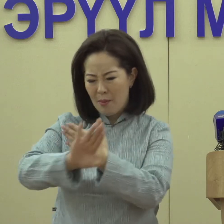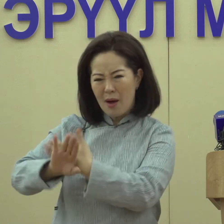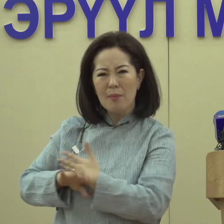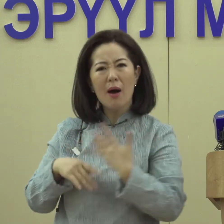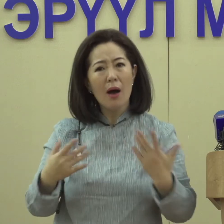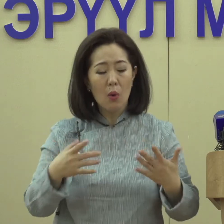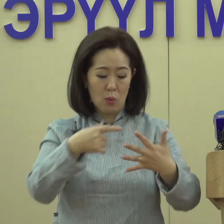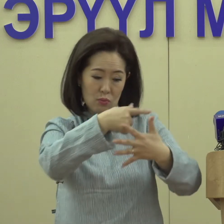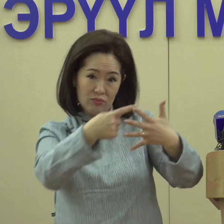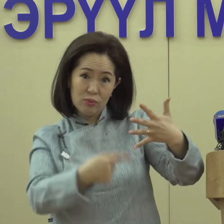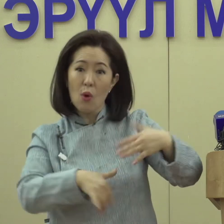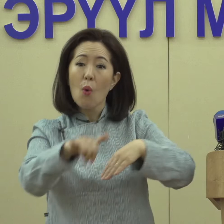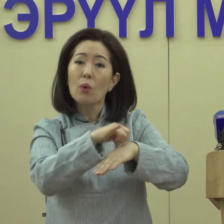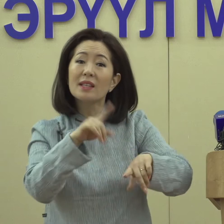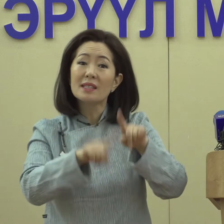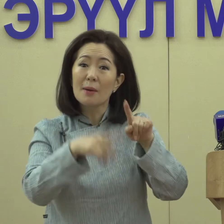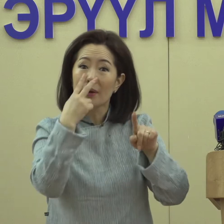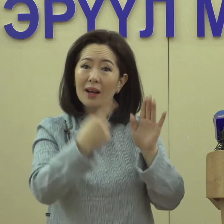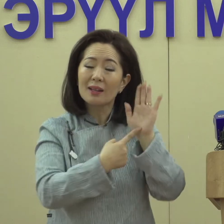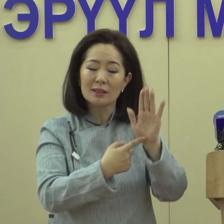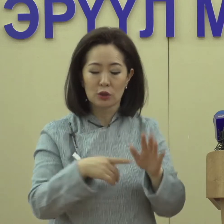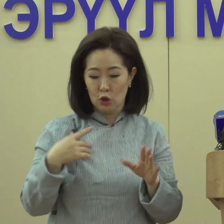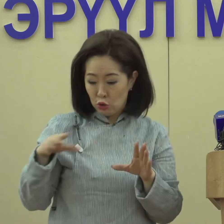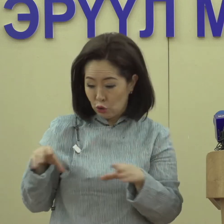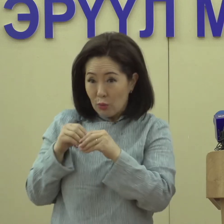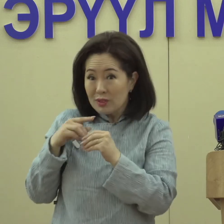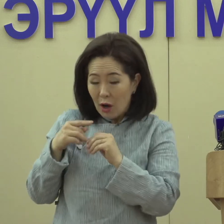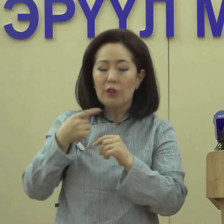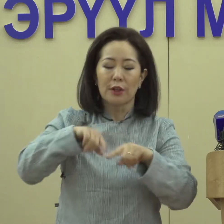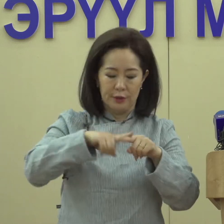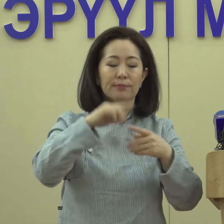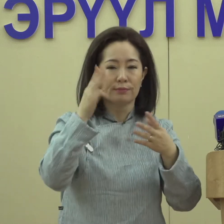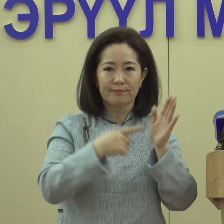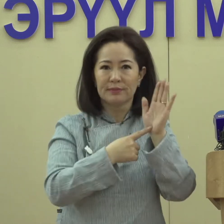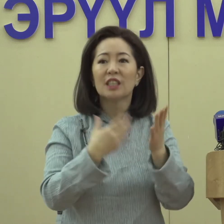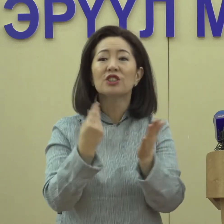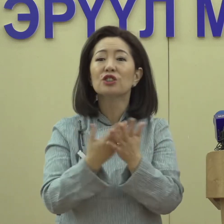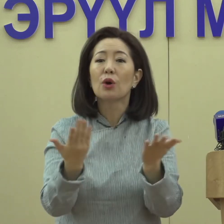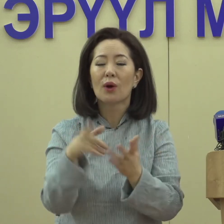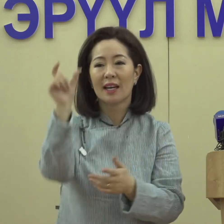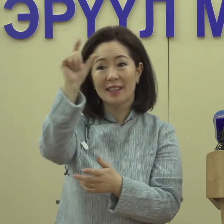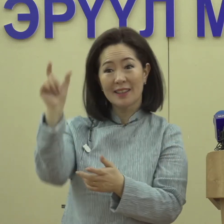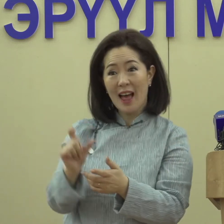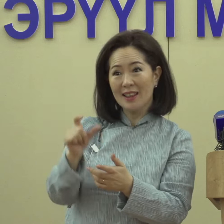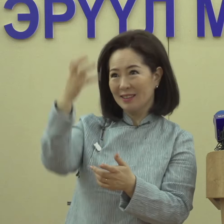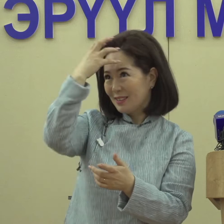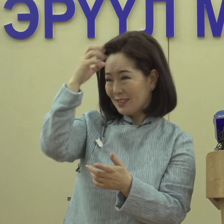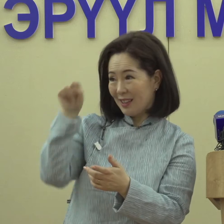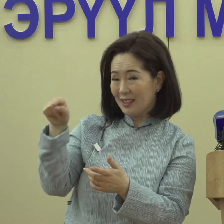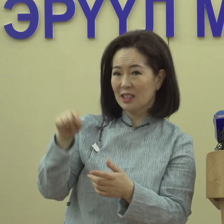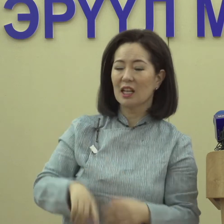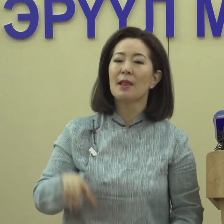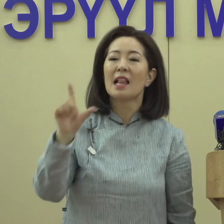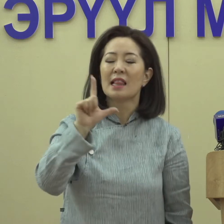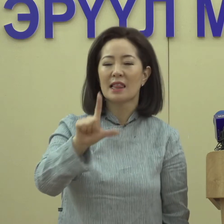хэмжээнүүдээс танилцуулах юм бол түрэн бас арилжаа одоо тавчхам дурдсан байгаа. За Италийн засгийн газраас бол халдвар тархаад байгаа Ломбарди